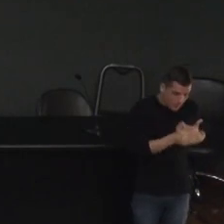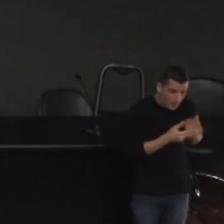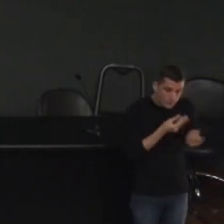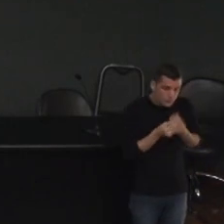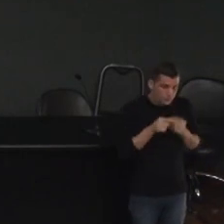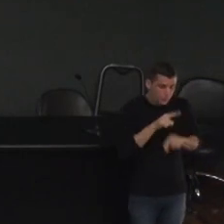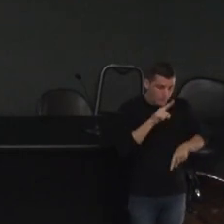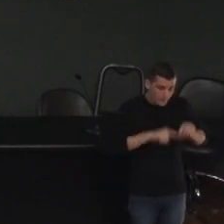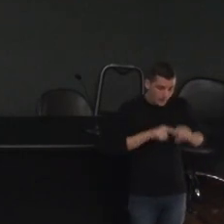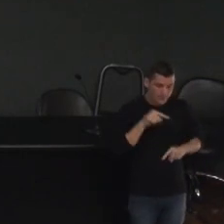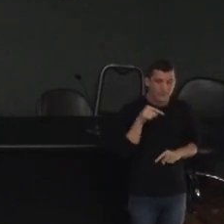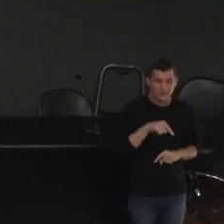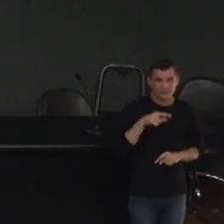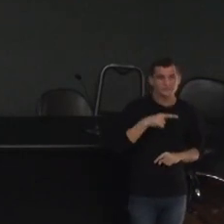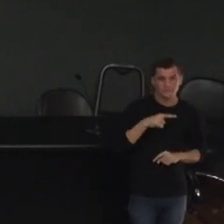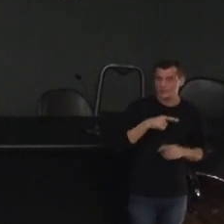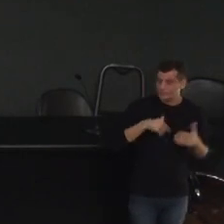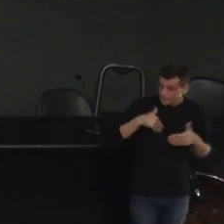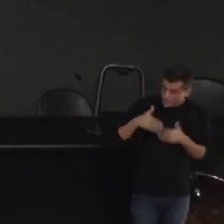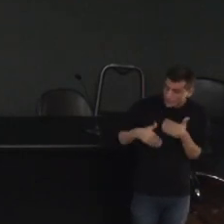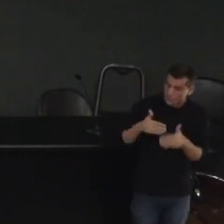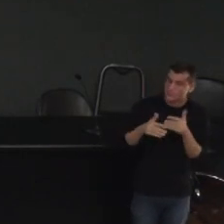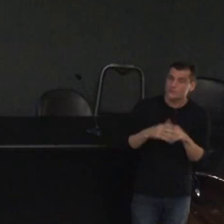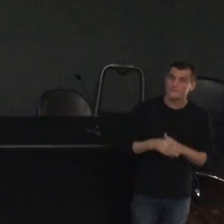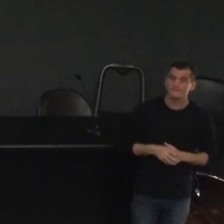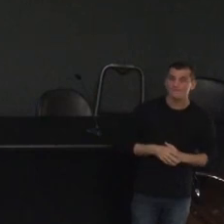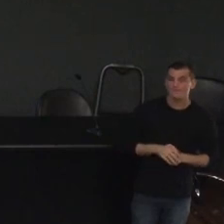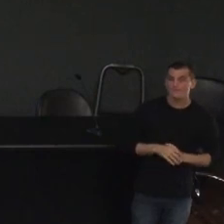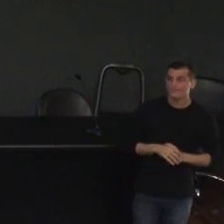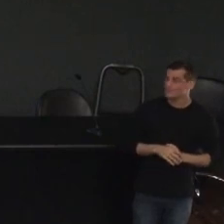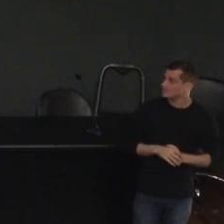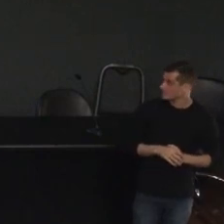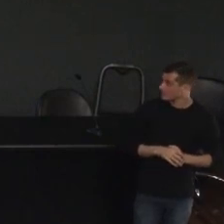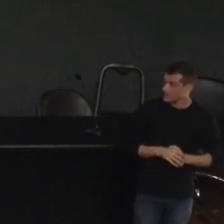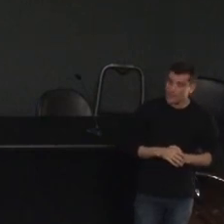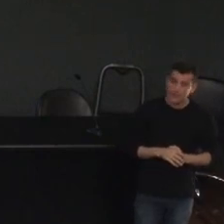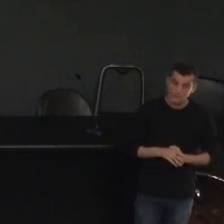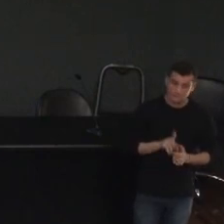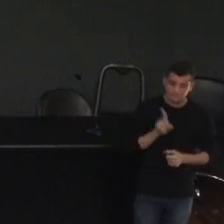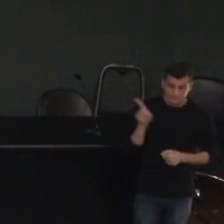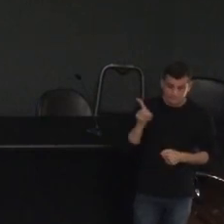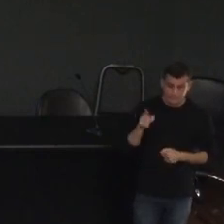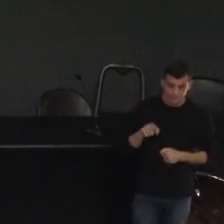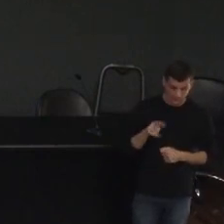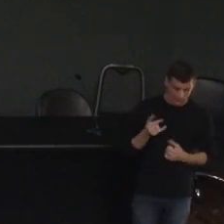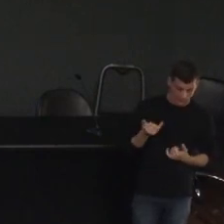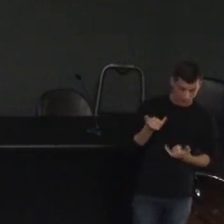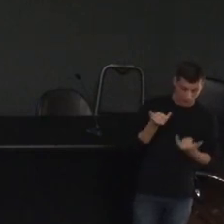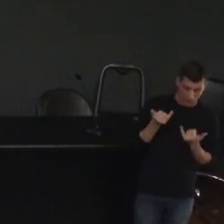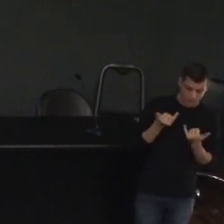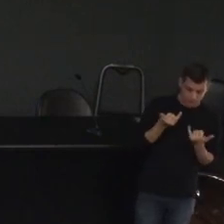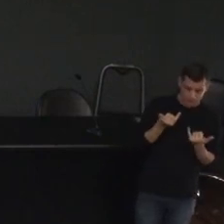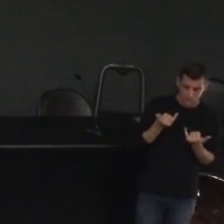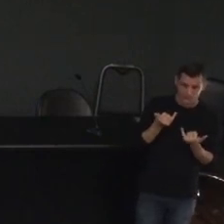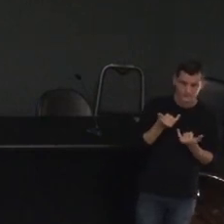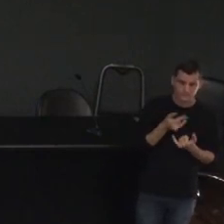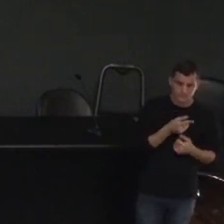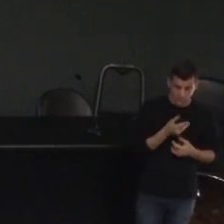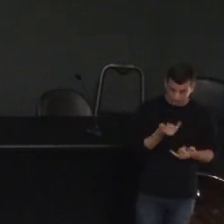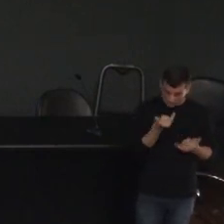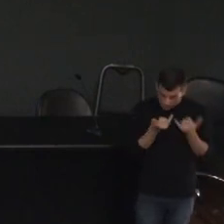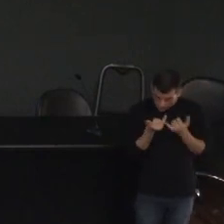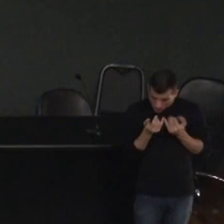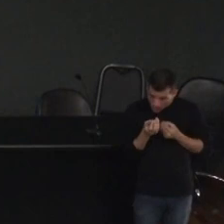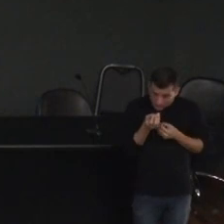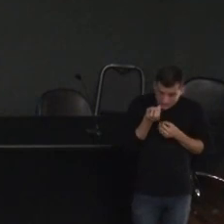processo deve ser comunicado a npd né E aí recebida comunicação a npd é respo por avaliar